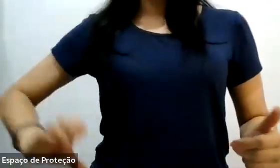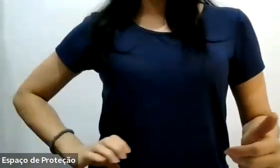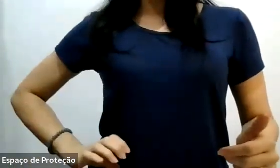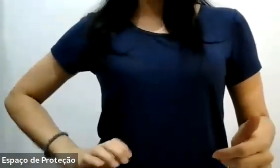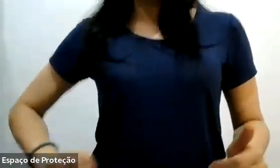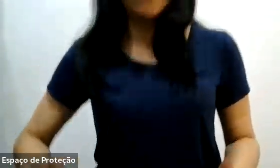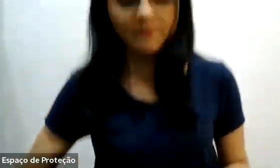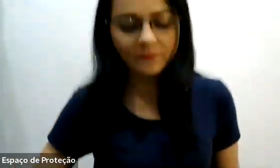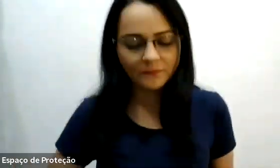e bate aqui.